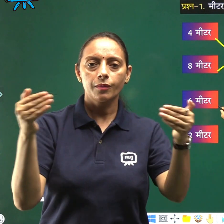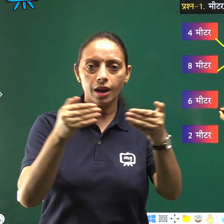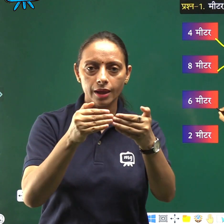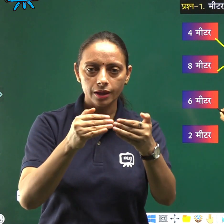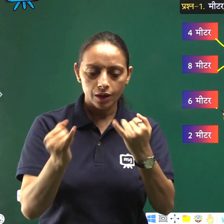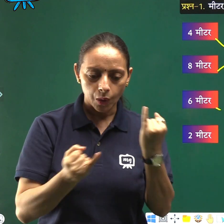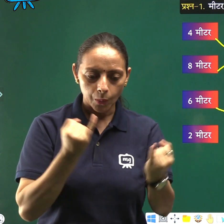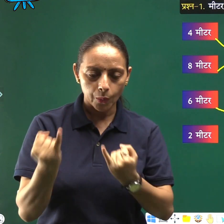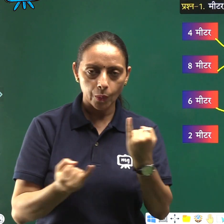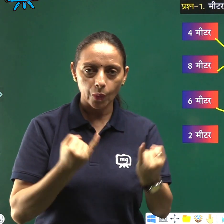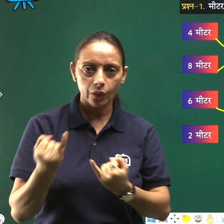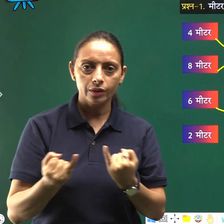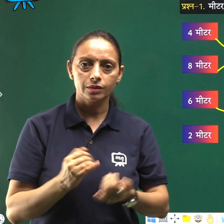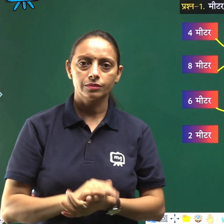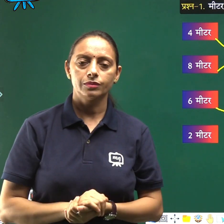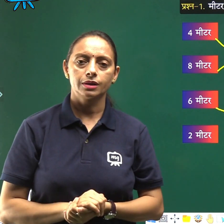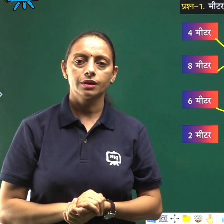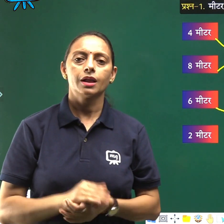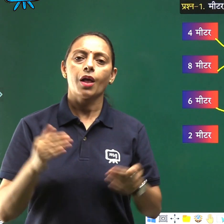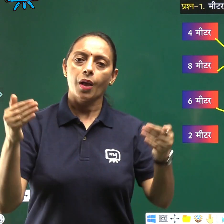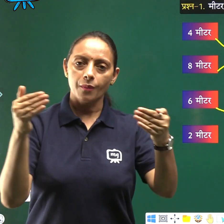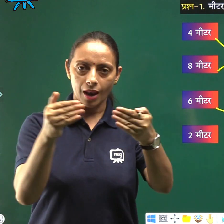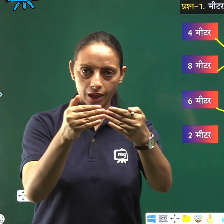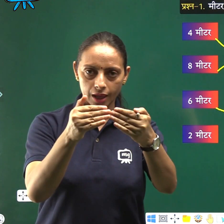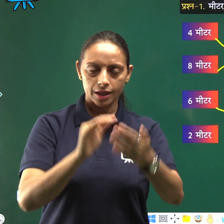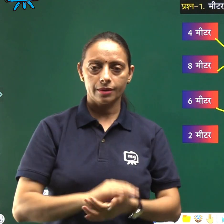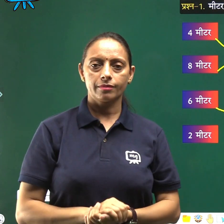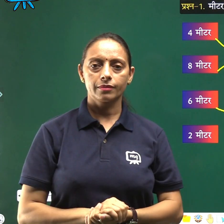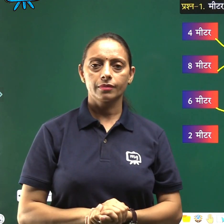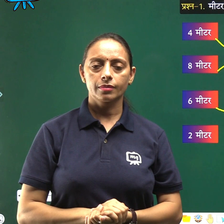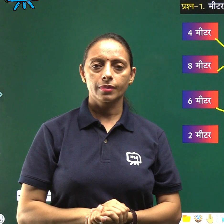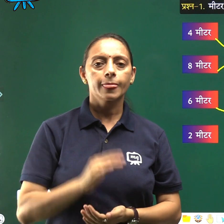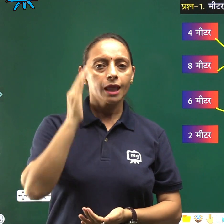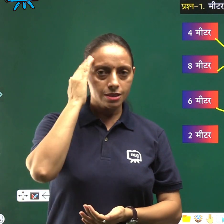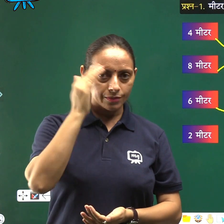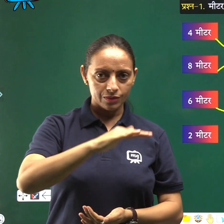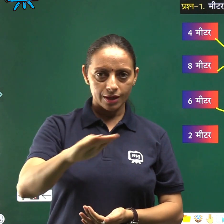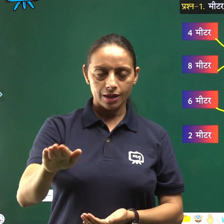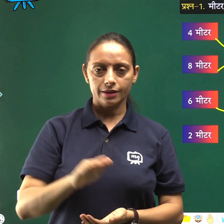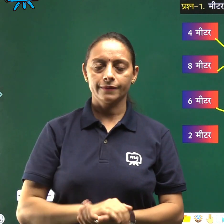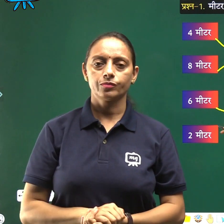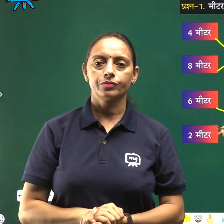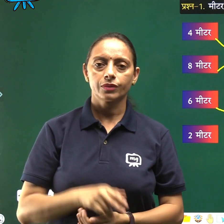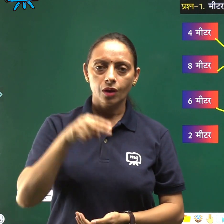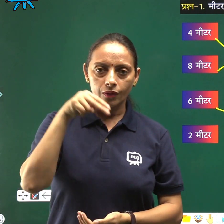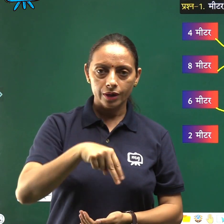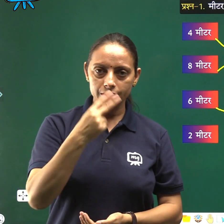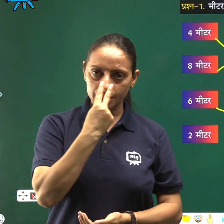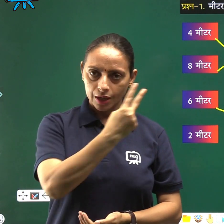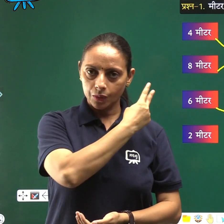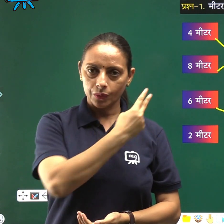ढूंढो बच्चों, ये मिल गया। समझ में आया? नीचे देखो,